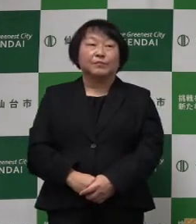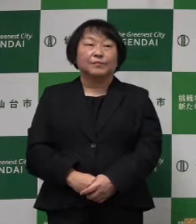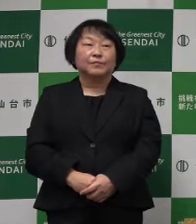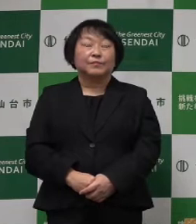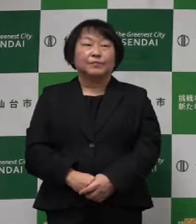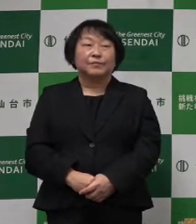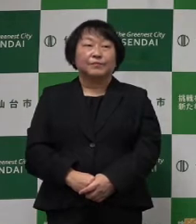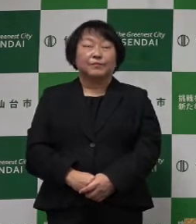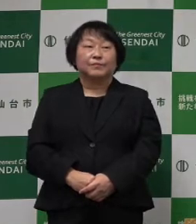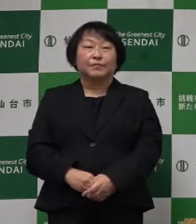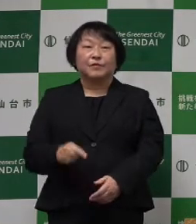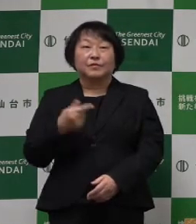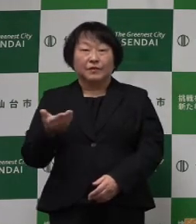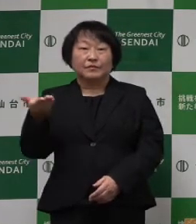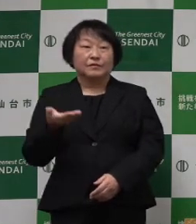続いて